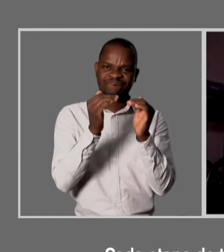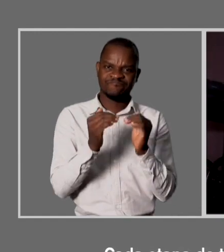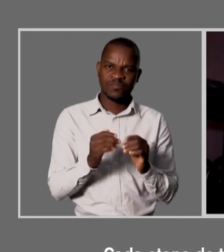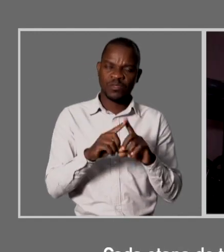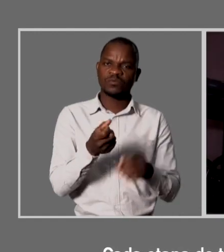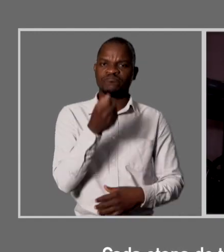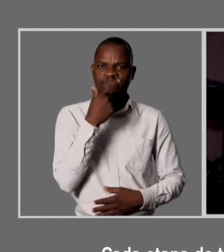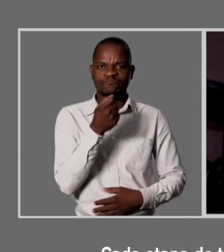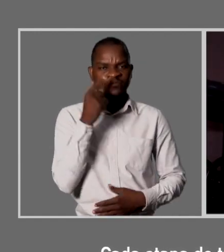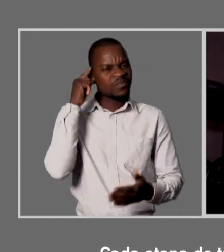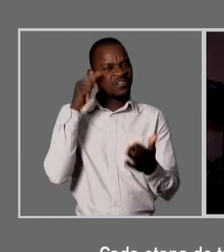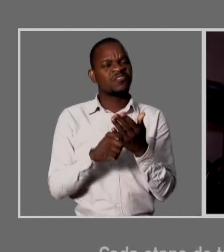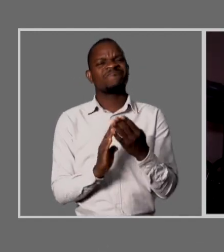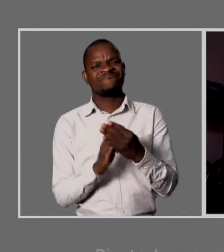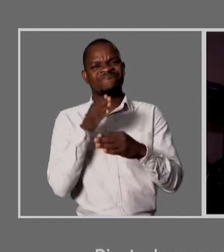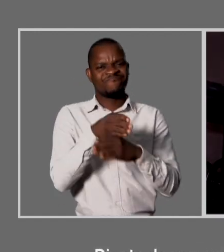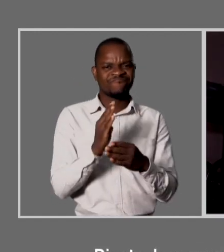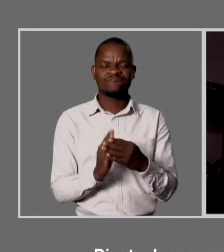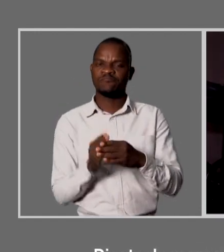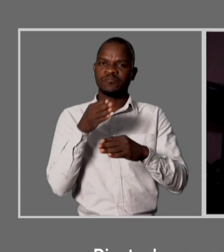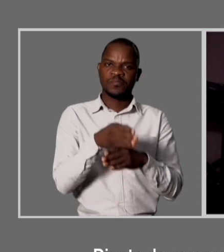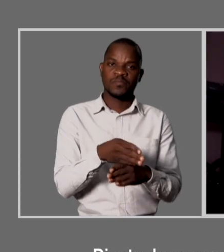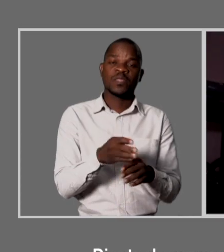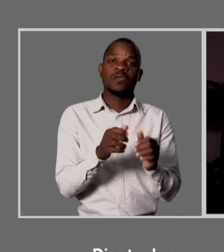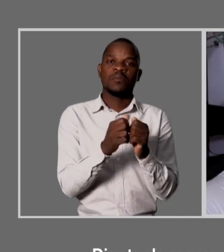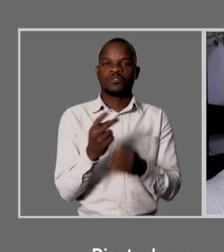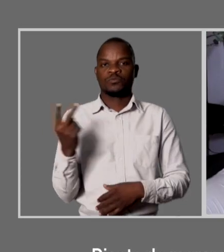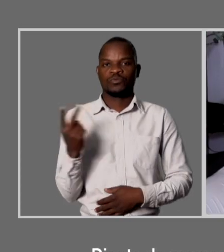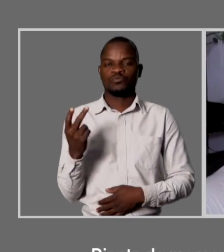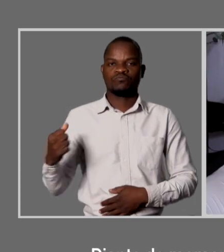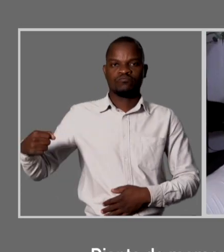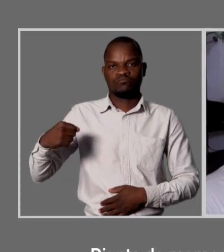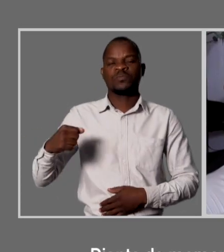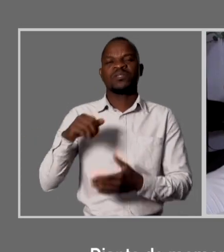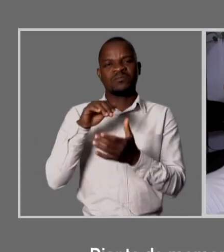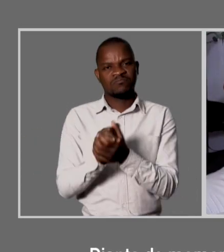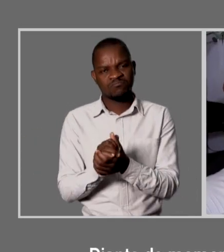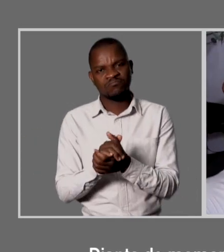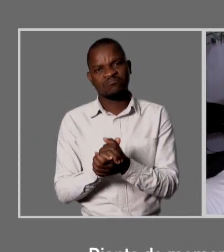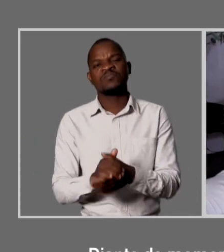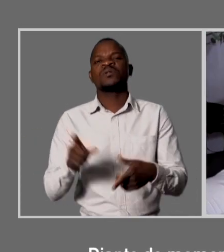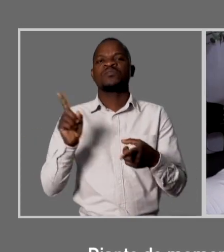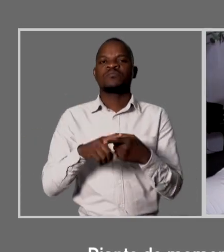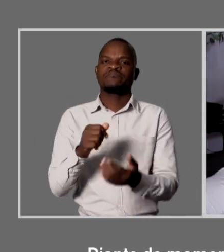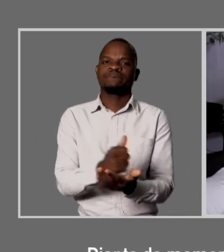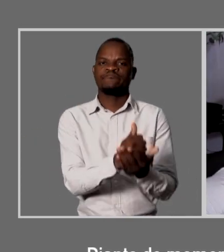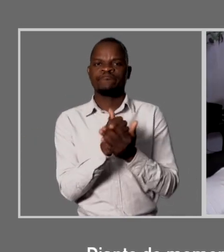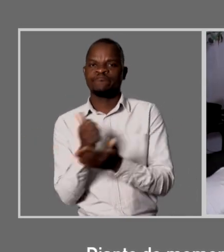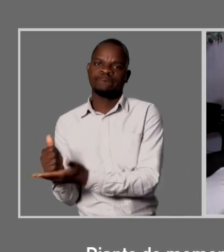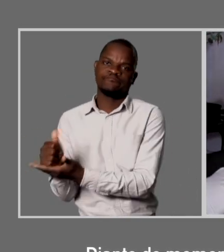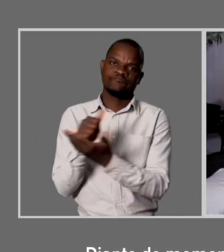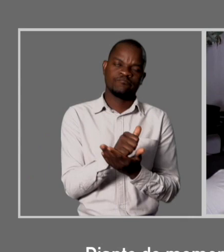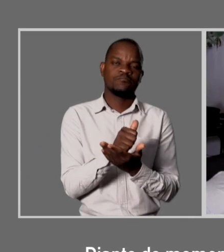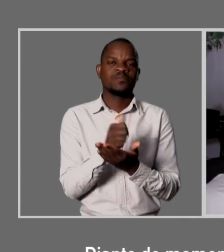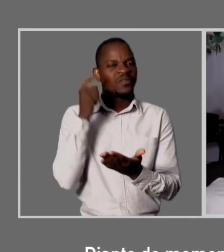foi uma batalha vencida. Diante de momentos de muita tensão, a cumplicidade, a amizade e o apoio